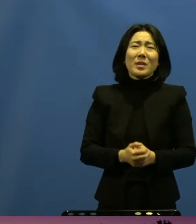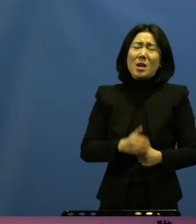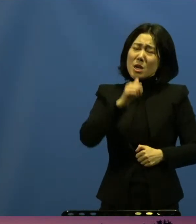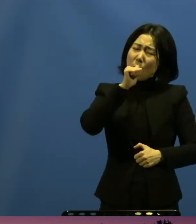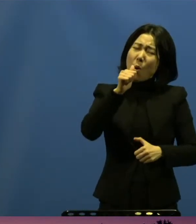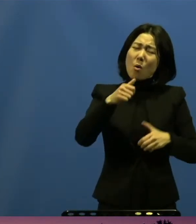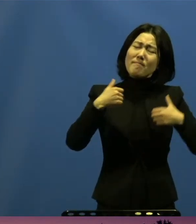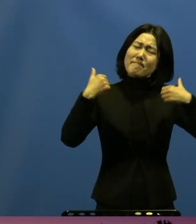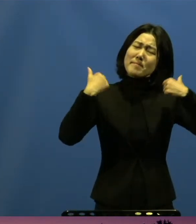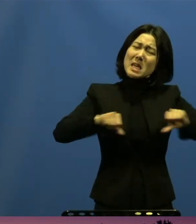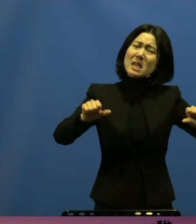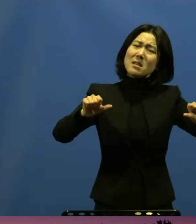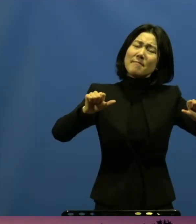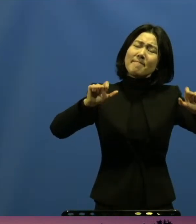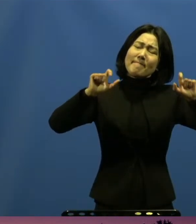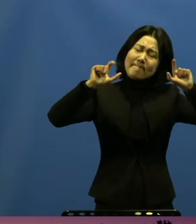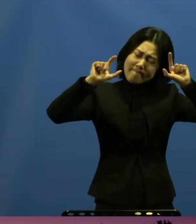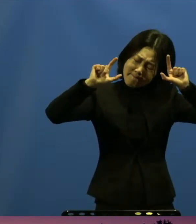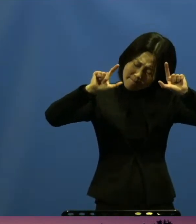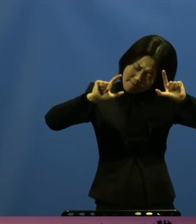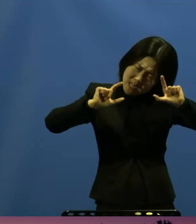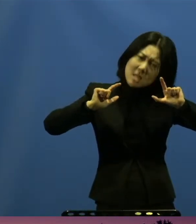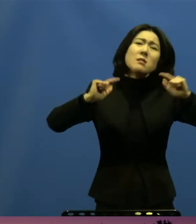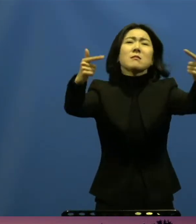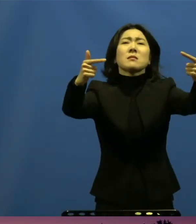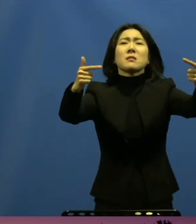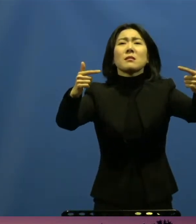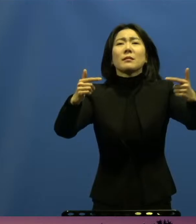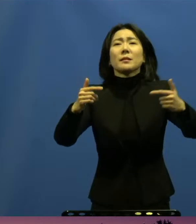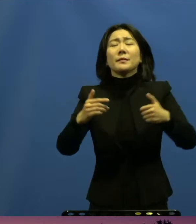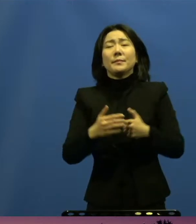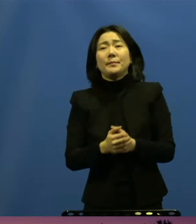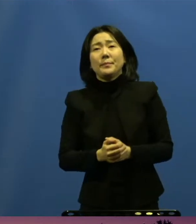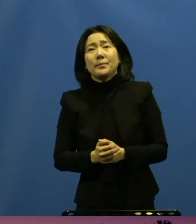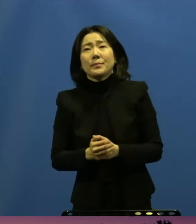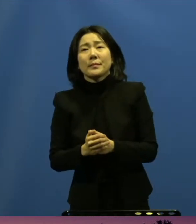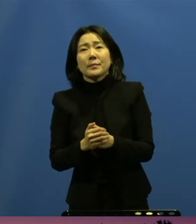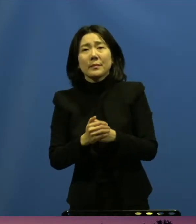곧 돌아서지 않으리.